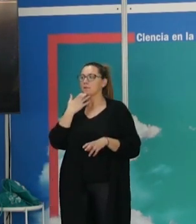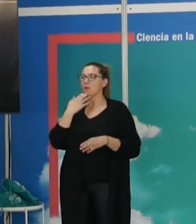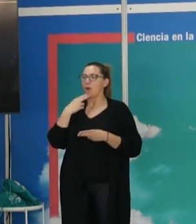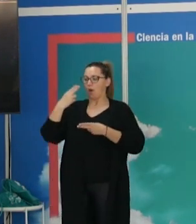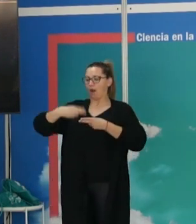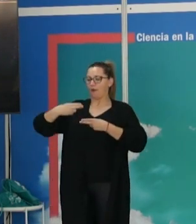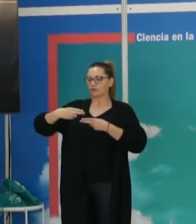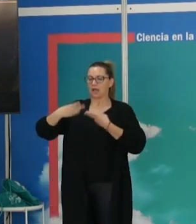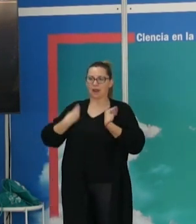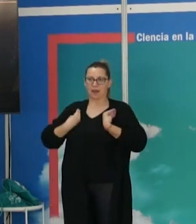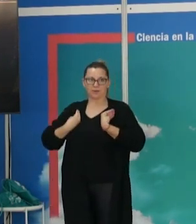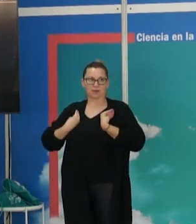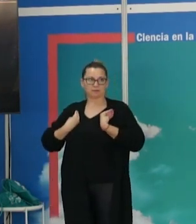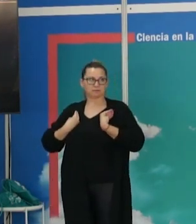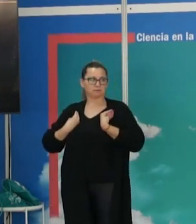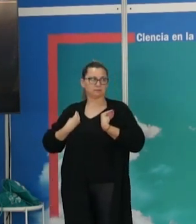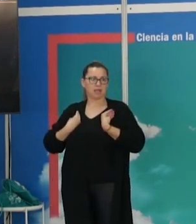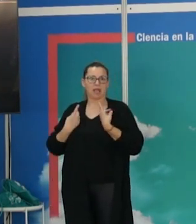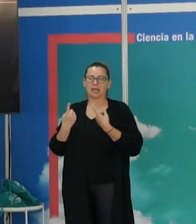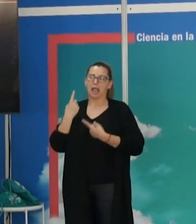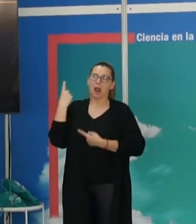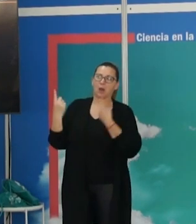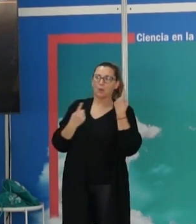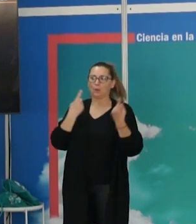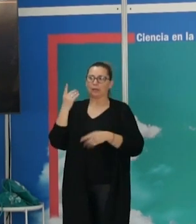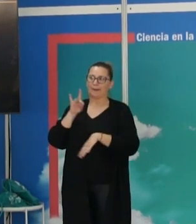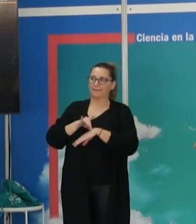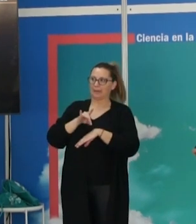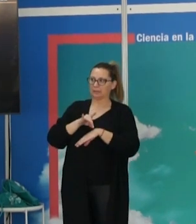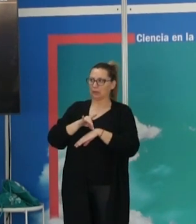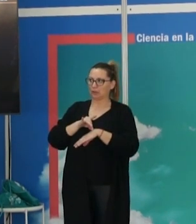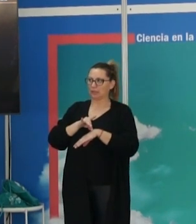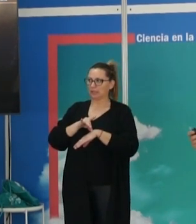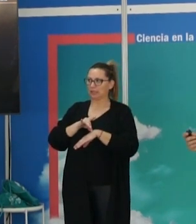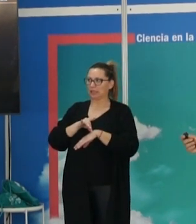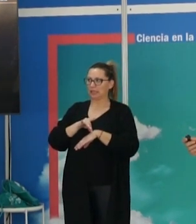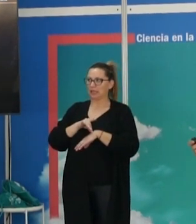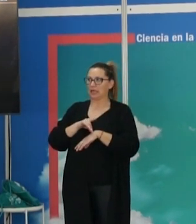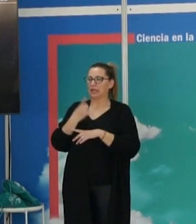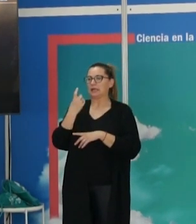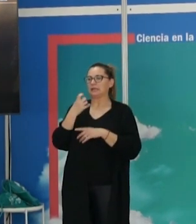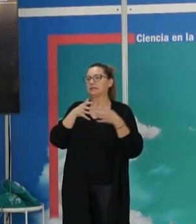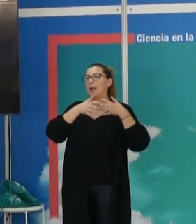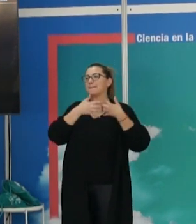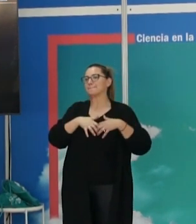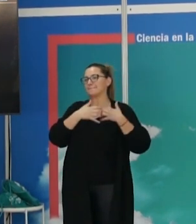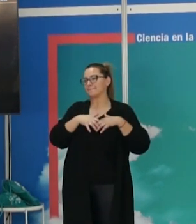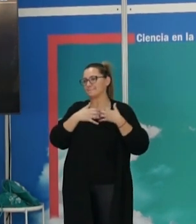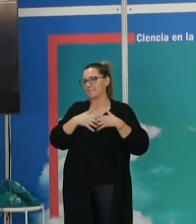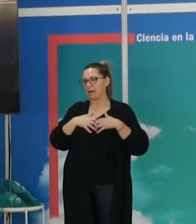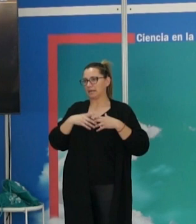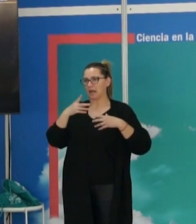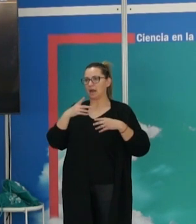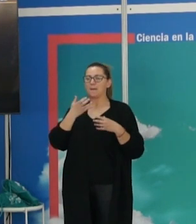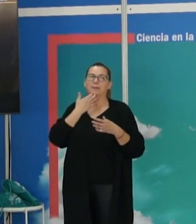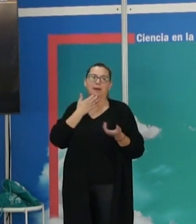podría decirse determinadas patologías que requieren el sostenimiento de máquinas de soporte vital, como